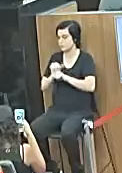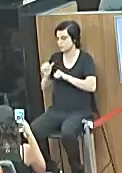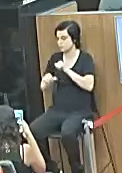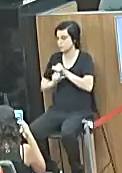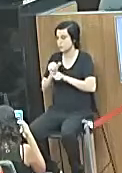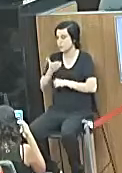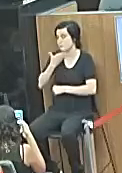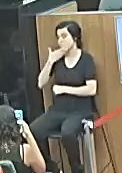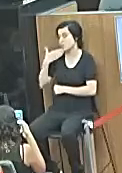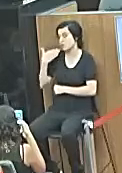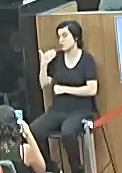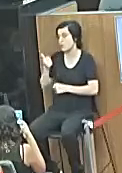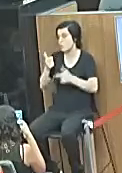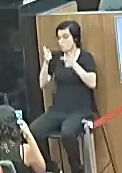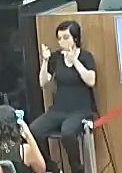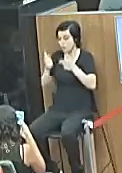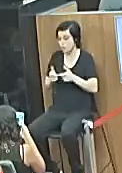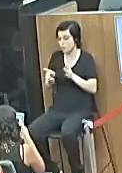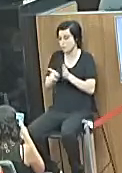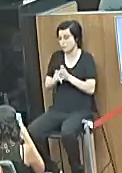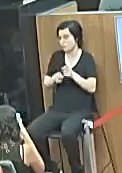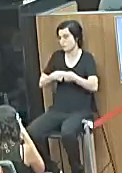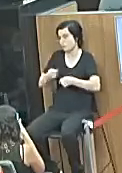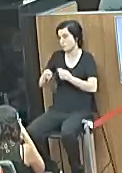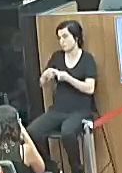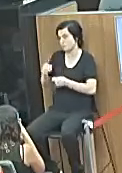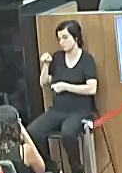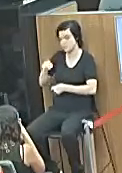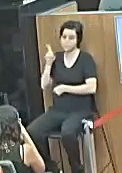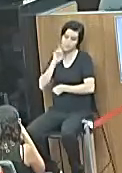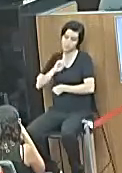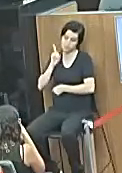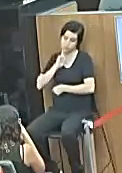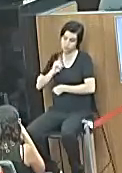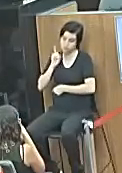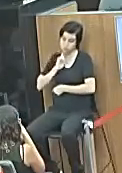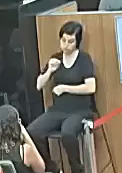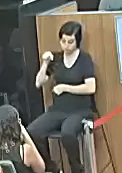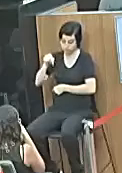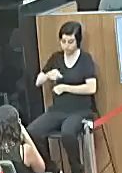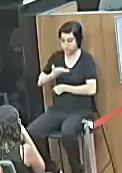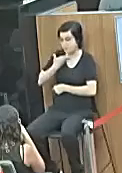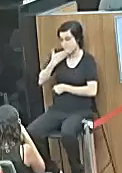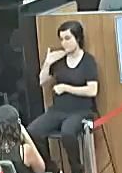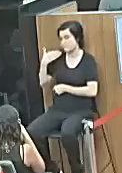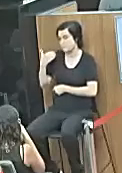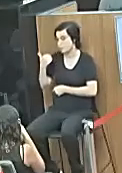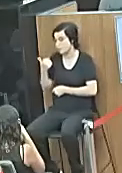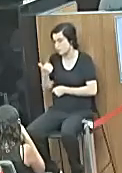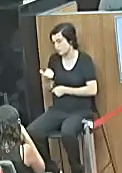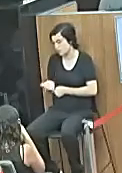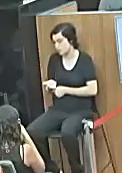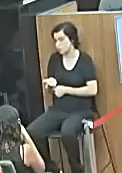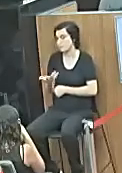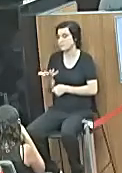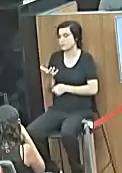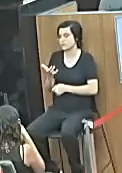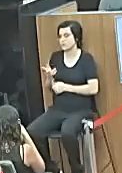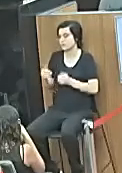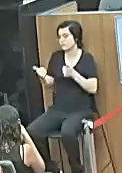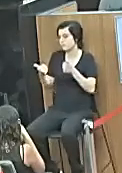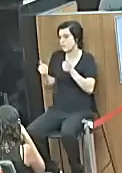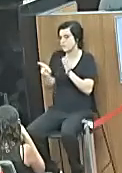melhorar o ambiente de negócios em minas gerais tornando um lugar amistoso ao